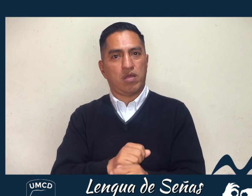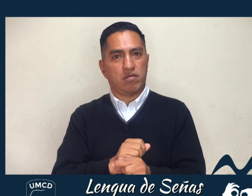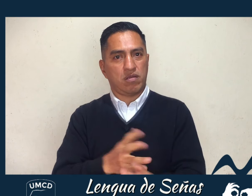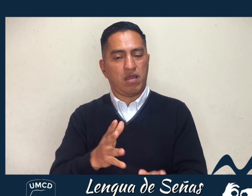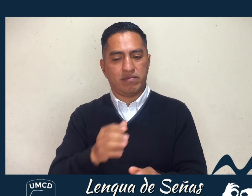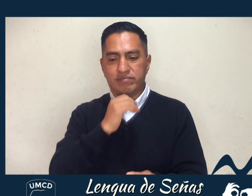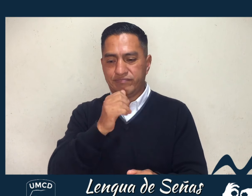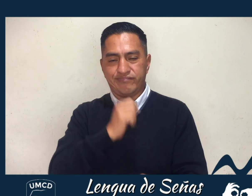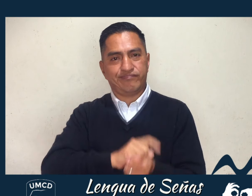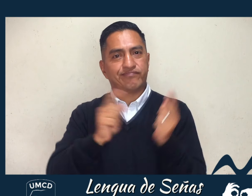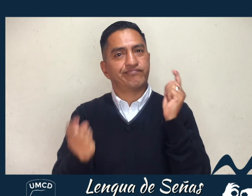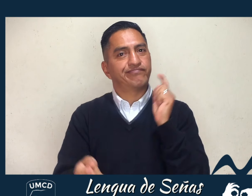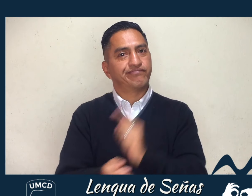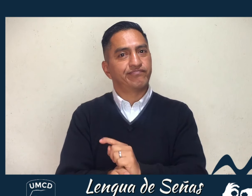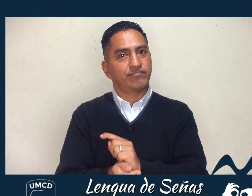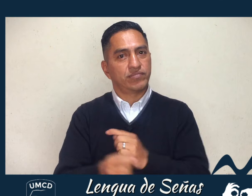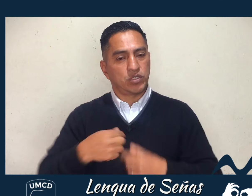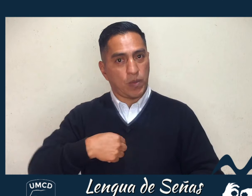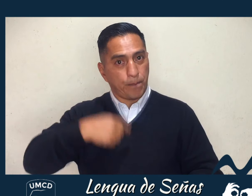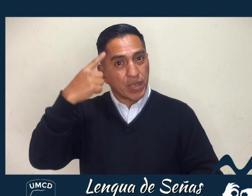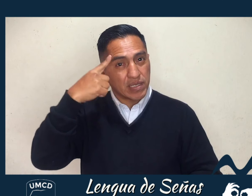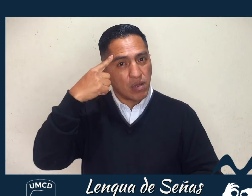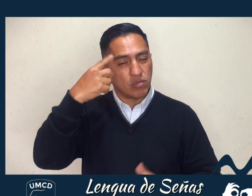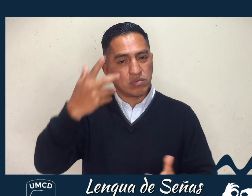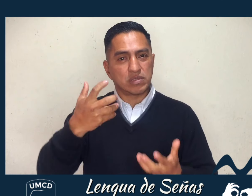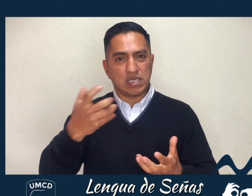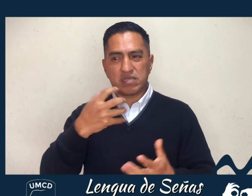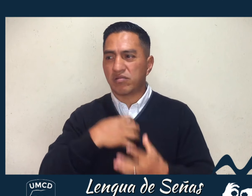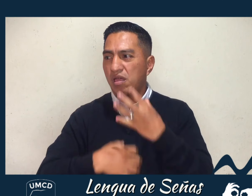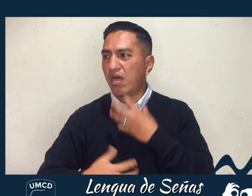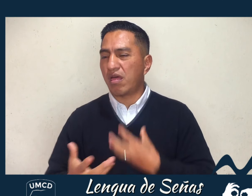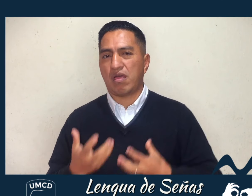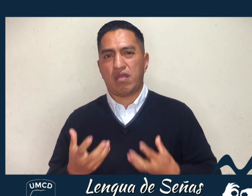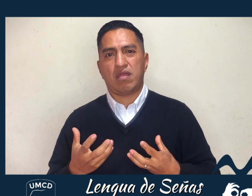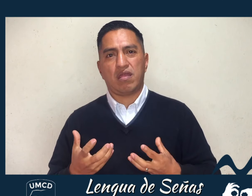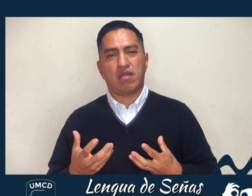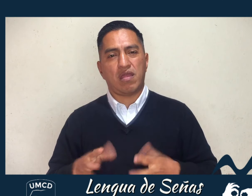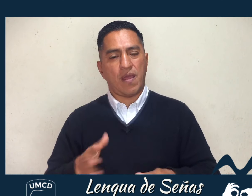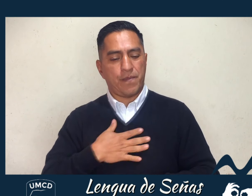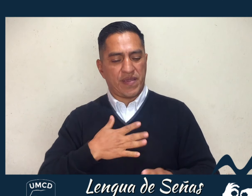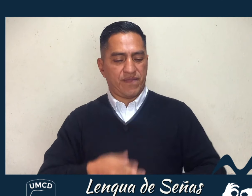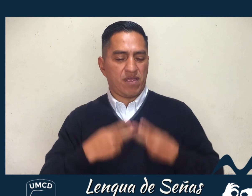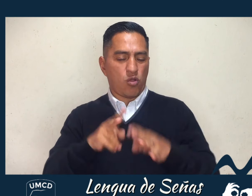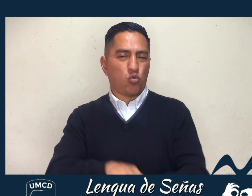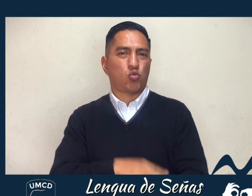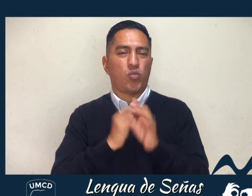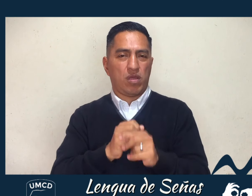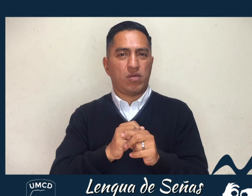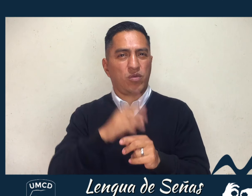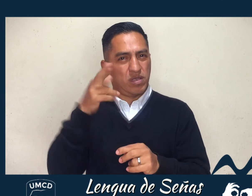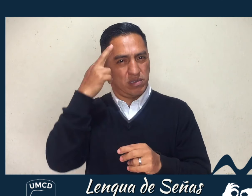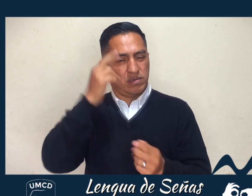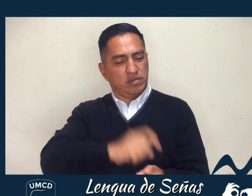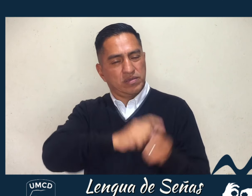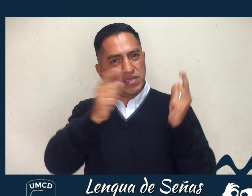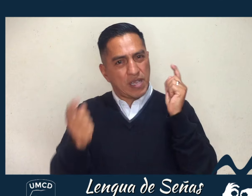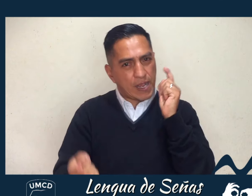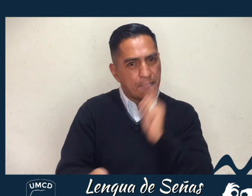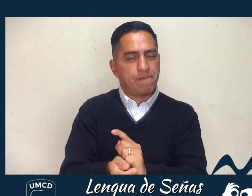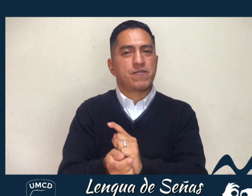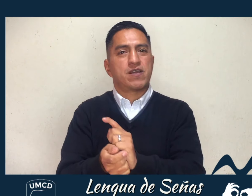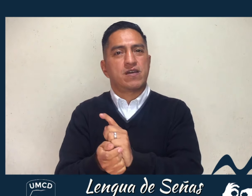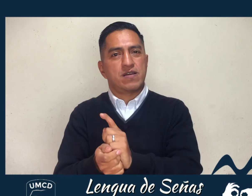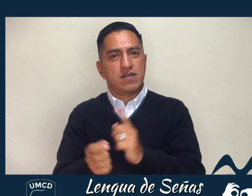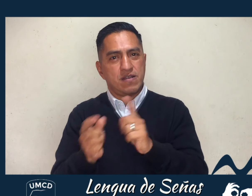no nos damos cuenta, como lo que pensamos, lo que deseamos y lo que queremos lograr. Así, cuando